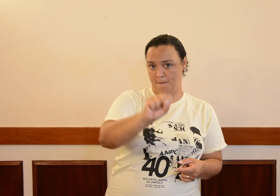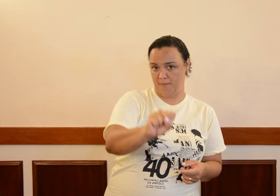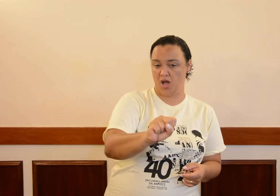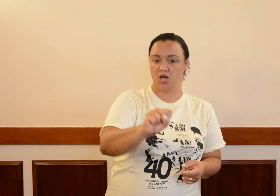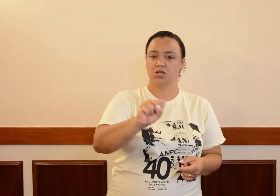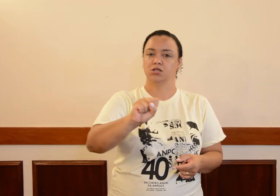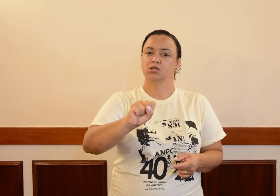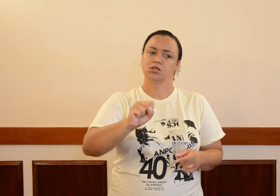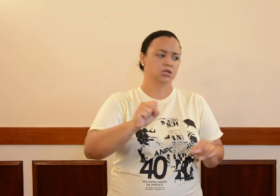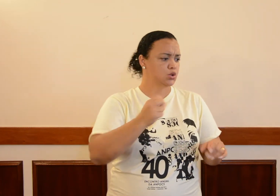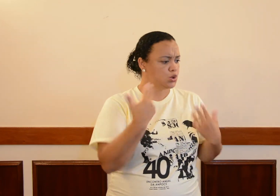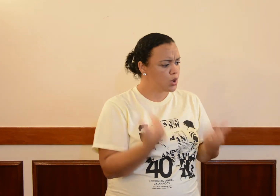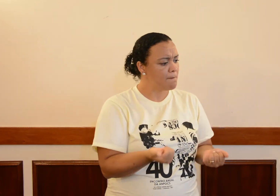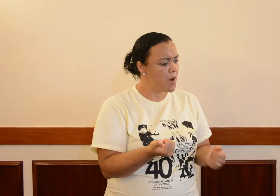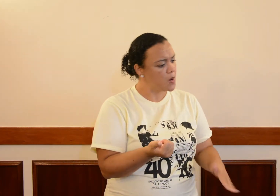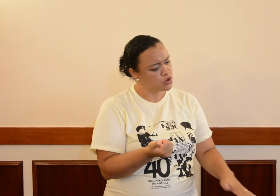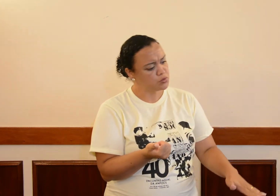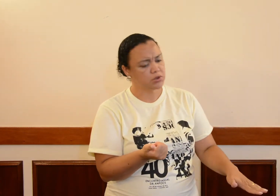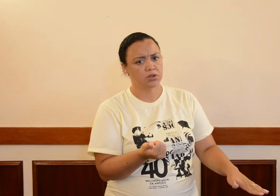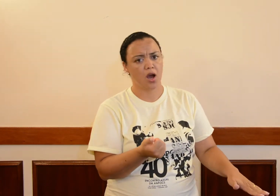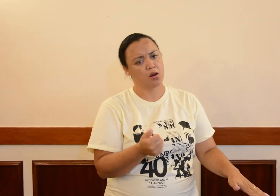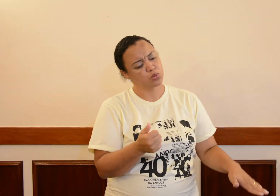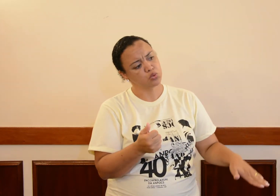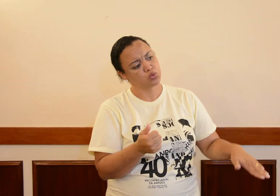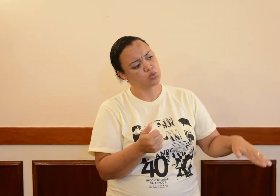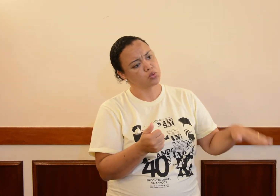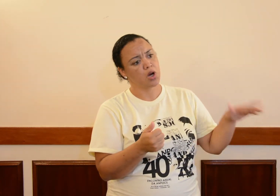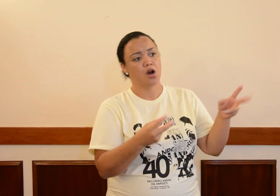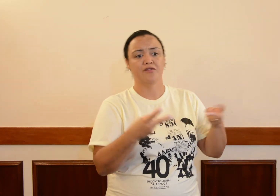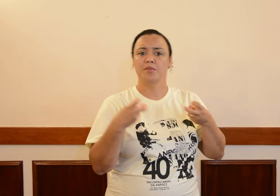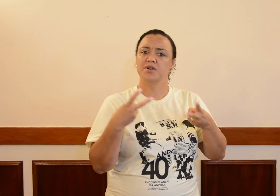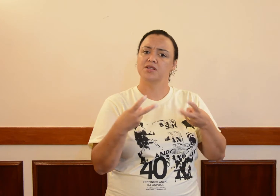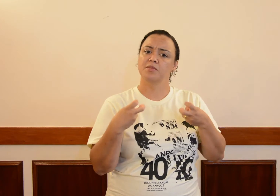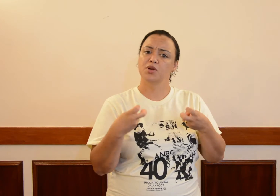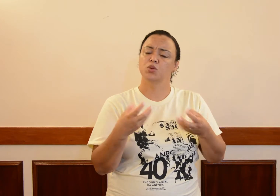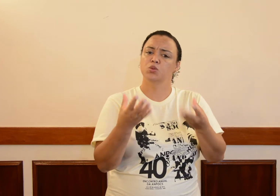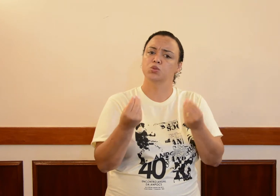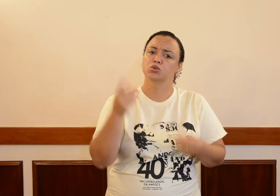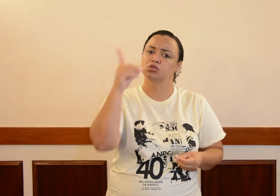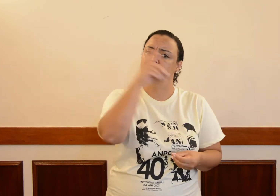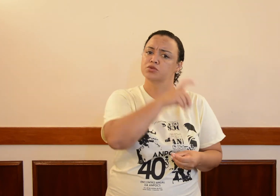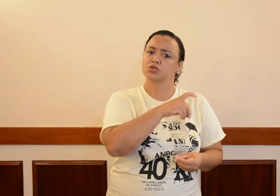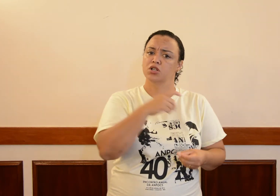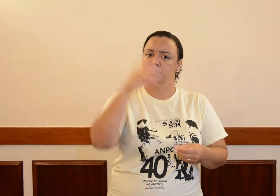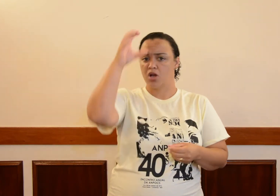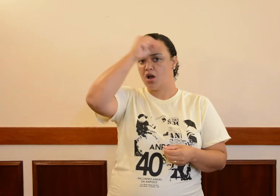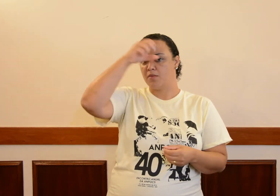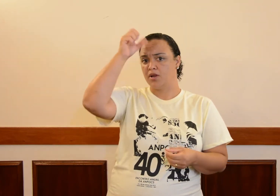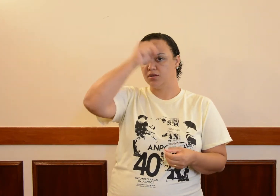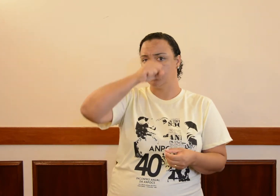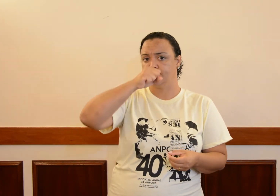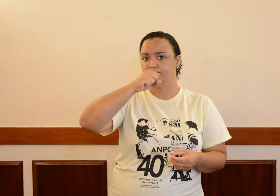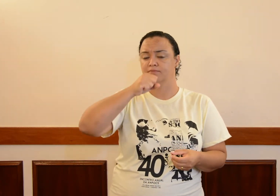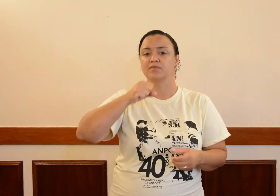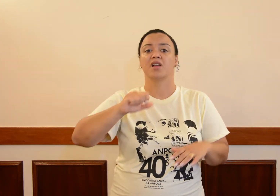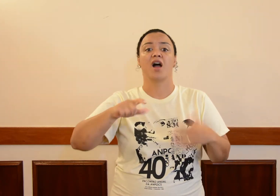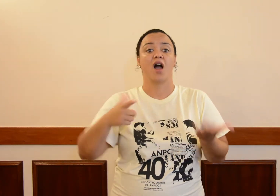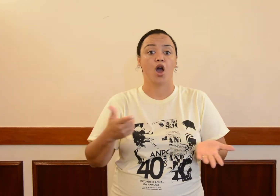grande dificuldade de aprendizagem no menino. Tomás frequentou uma escola regular da rede estadual de ensino dos 6 aos 12 anos de